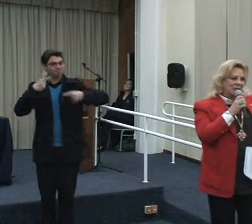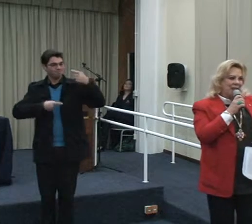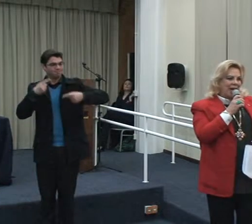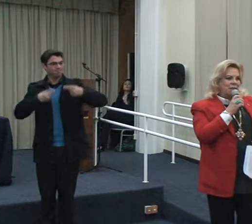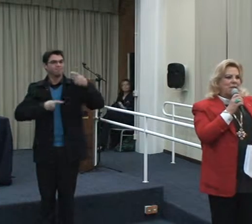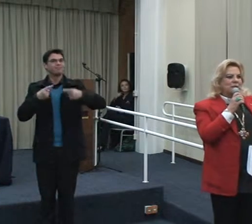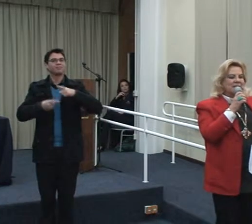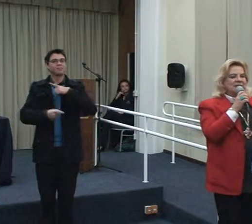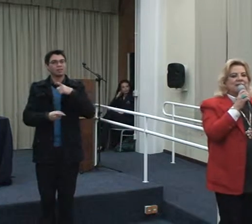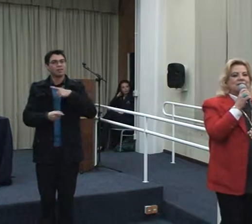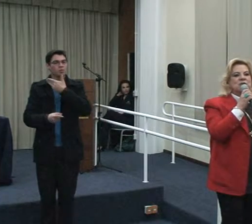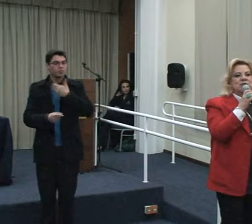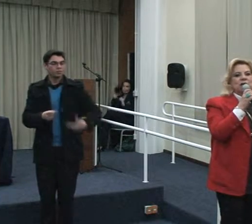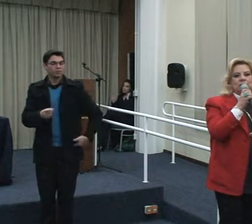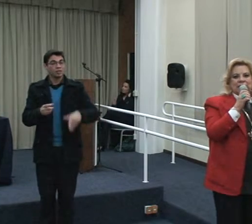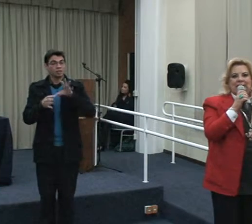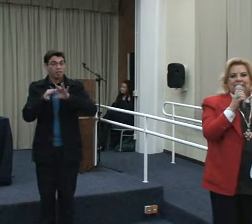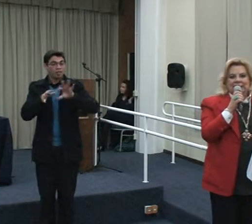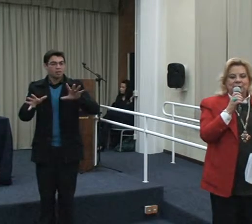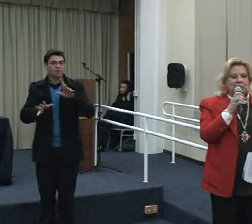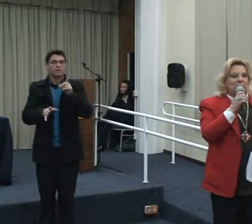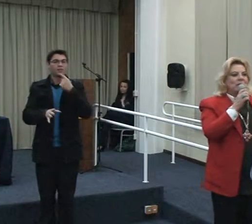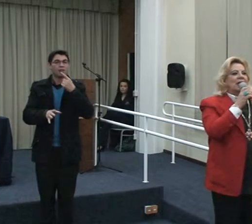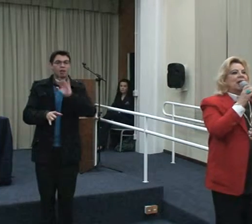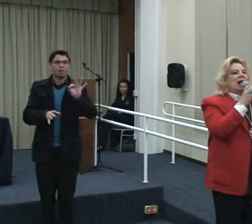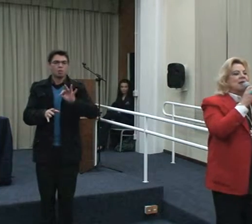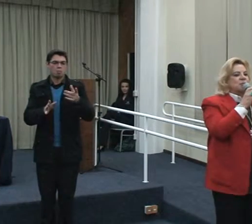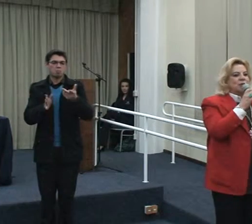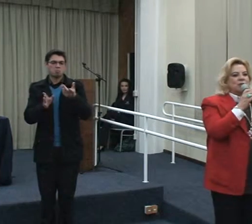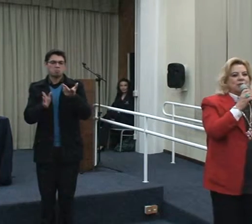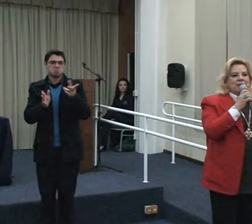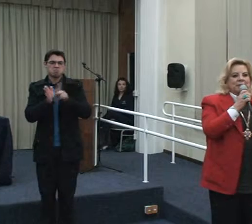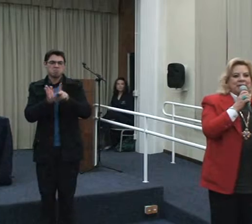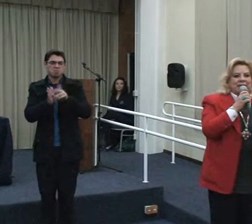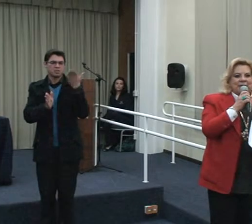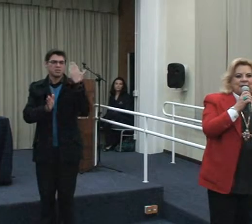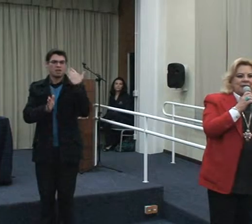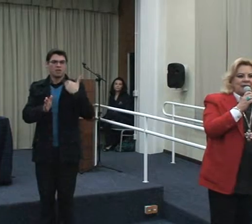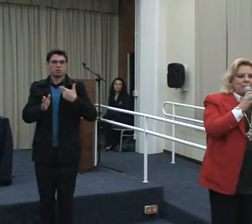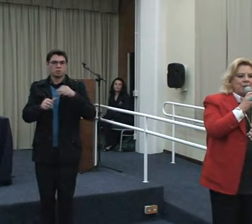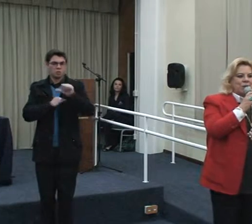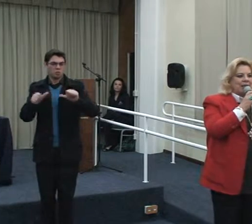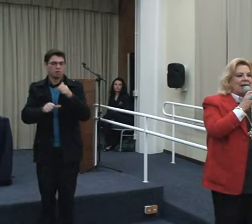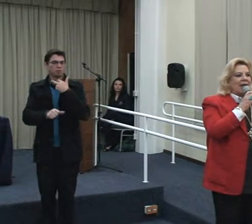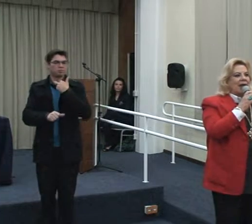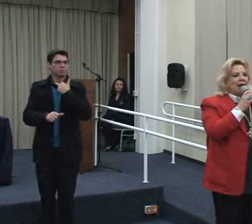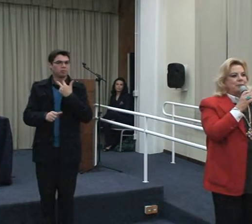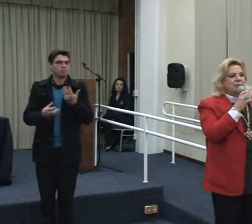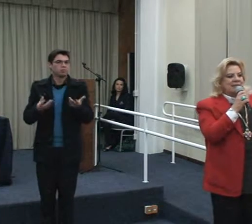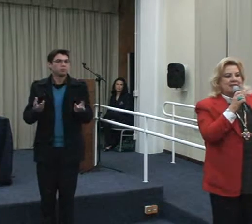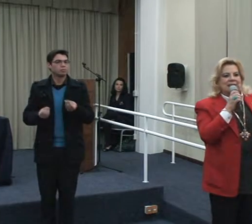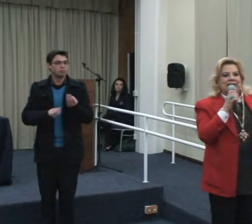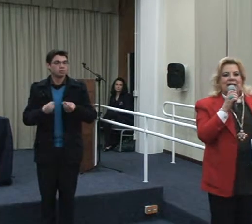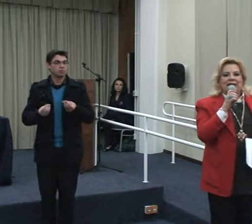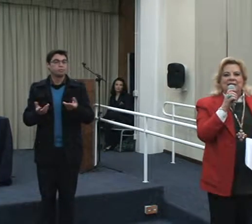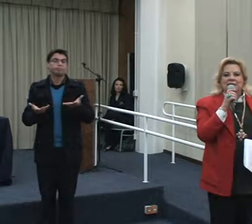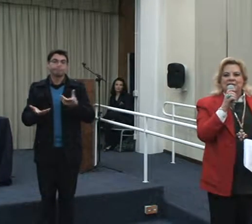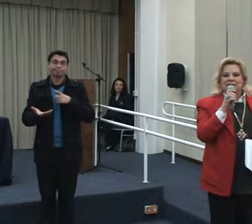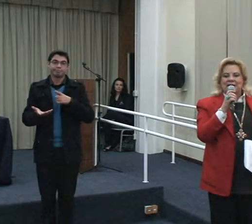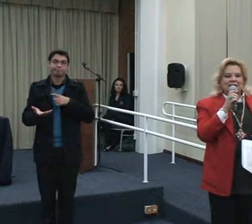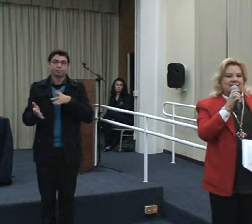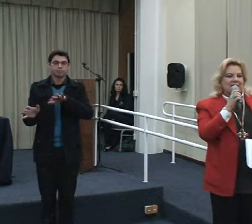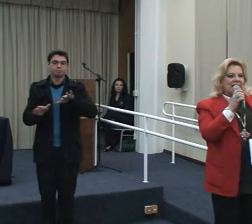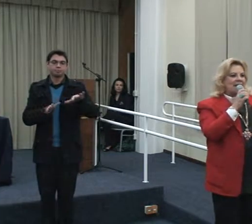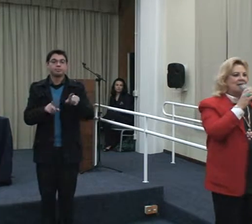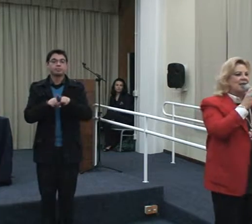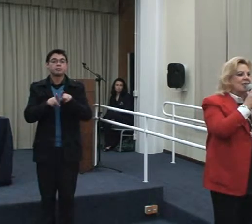na continuidade para conseguirmos mudar aquilo. A respeito também, eu queria aproveitar para comentar: a Priscila